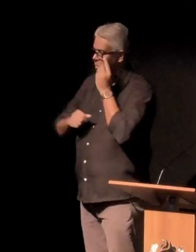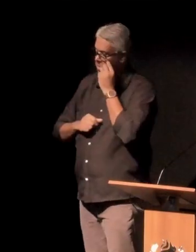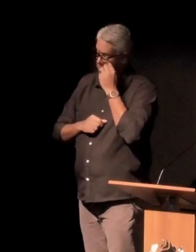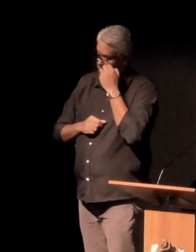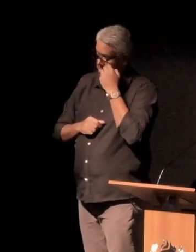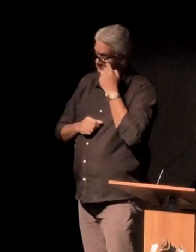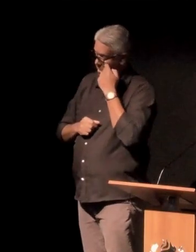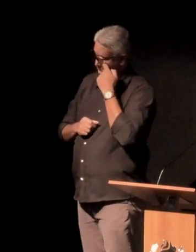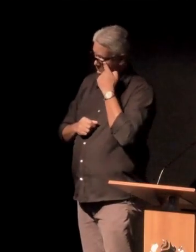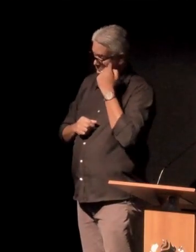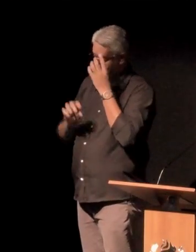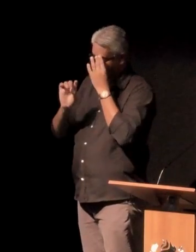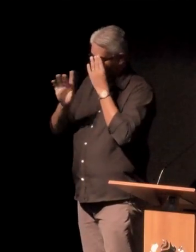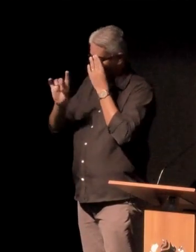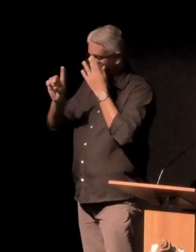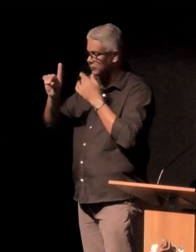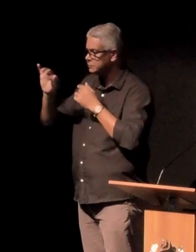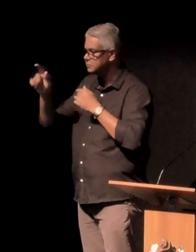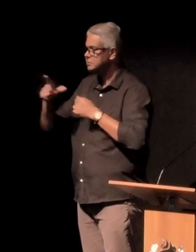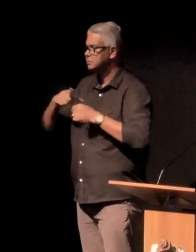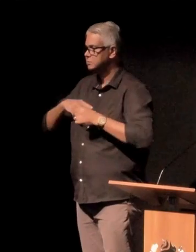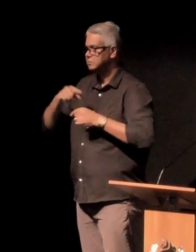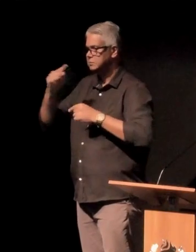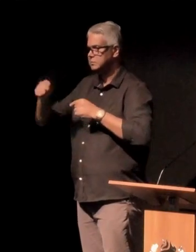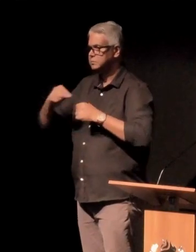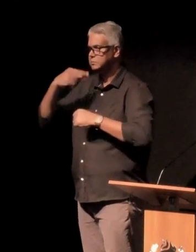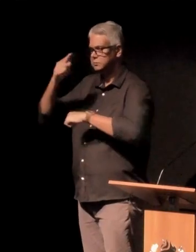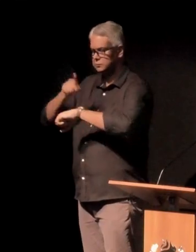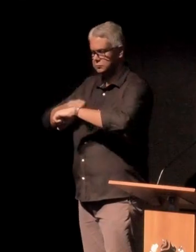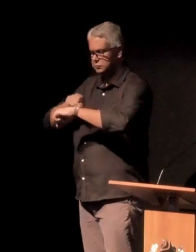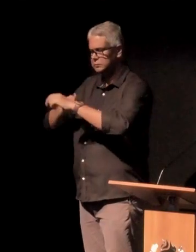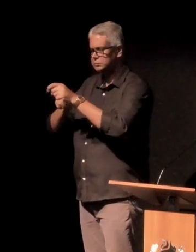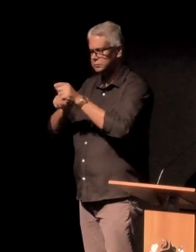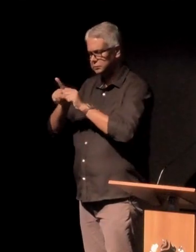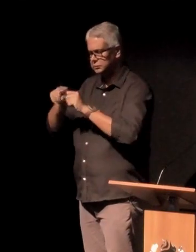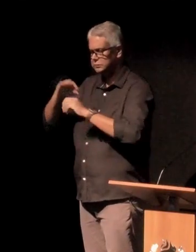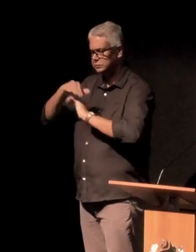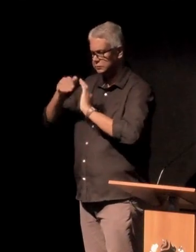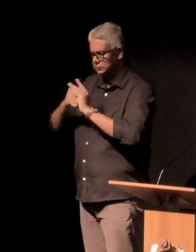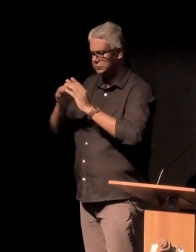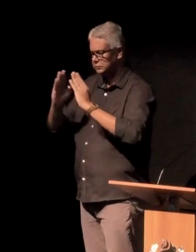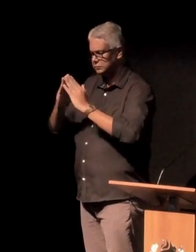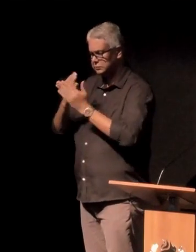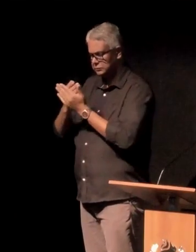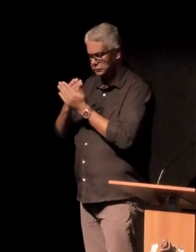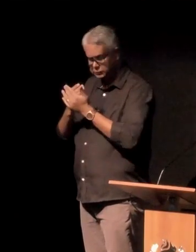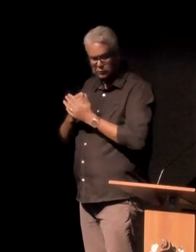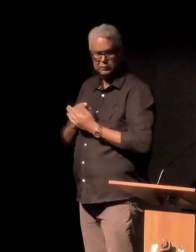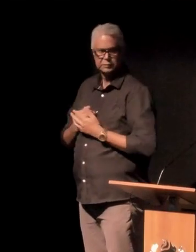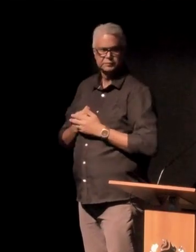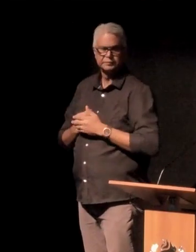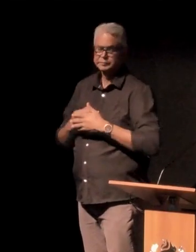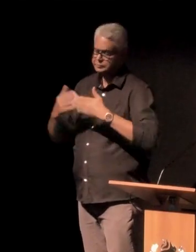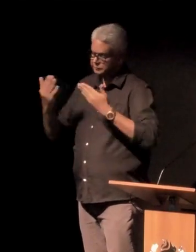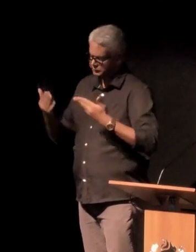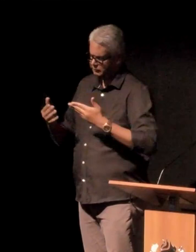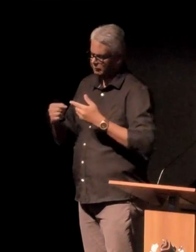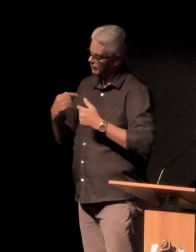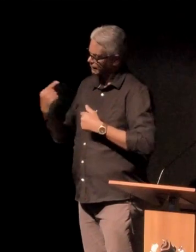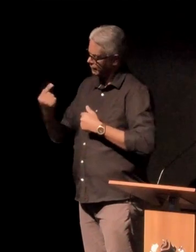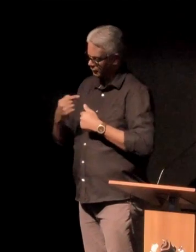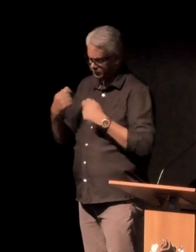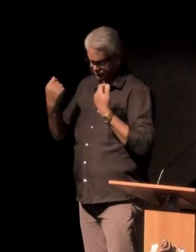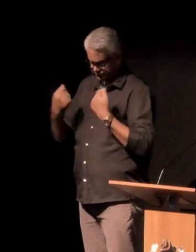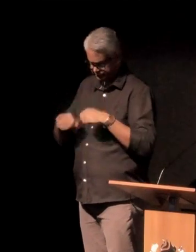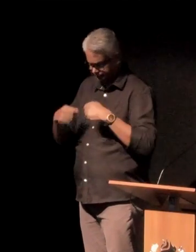de cada dia vai estar em algum momento do mês em todas as escolas do município mas nesse caso a gente precisa de mas